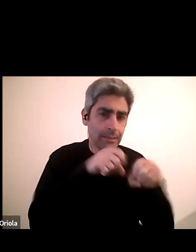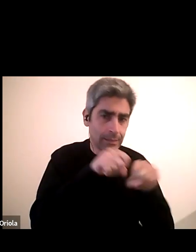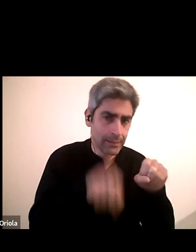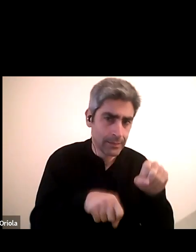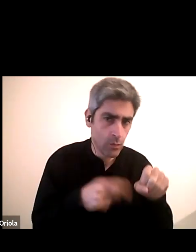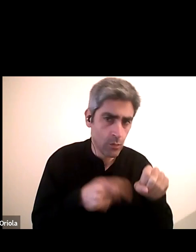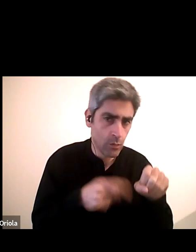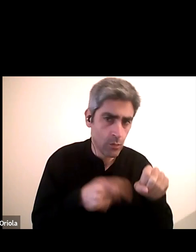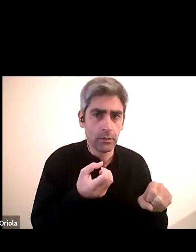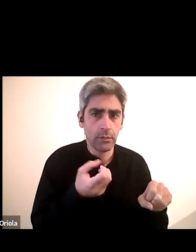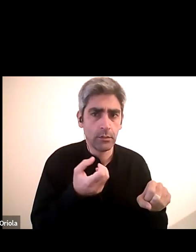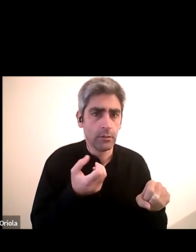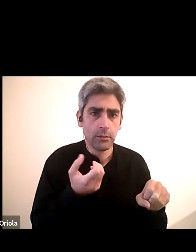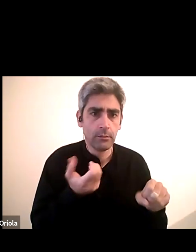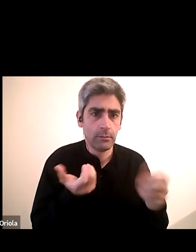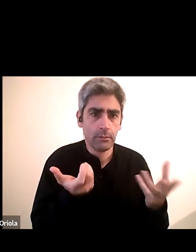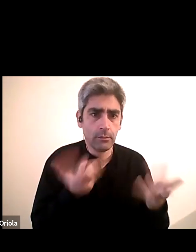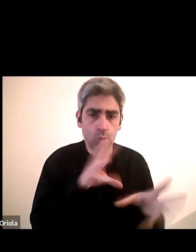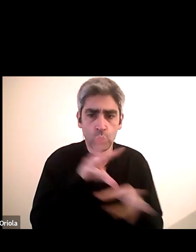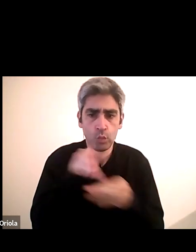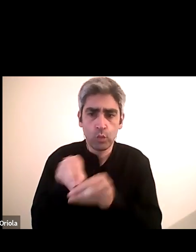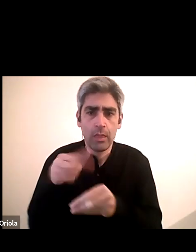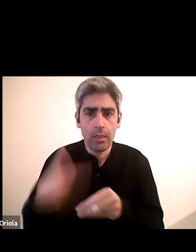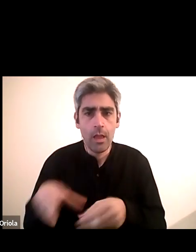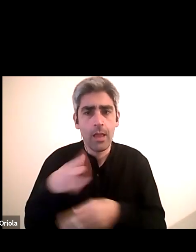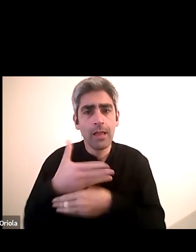nada fica de fora no setor da saúde.